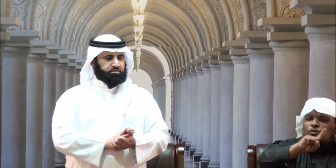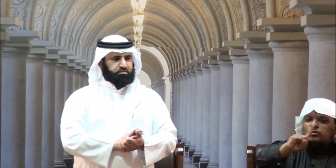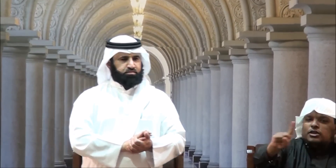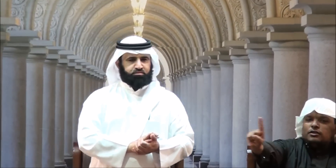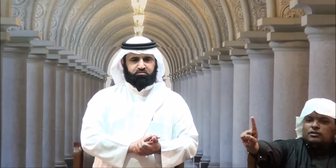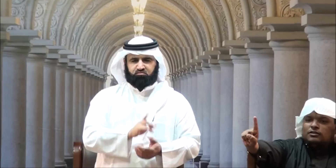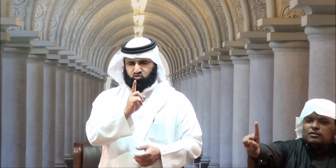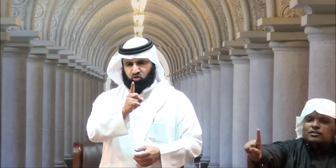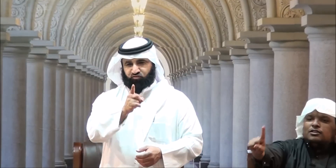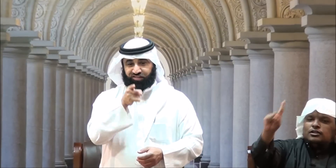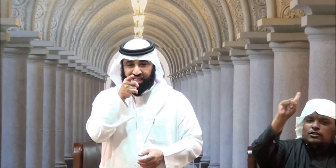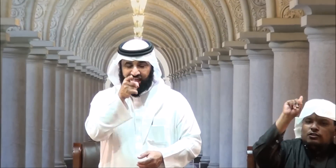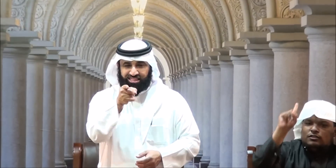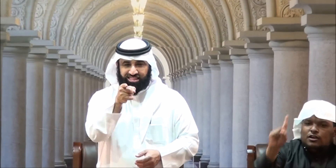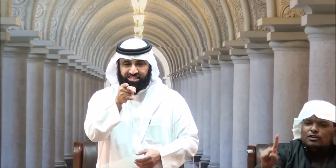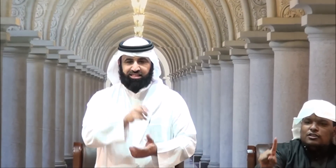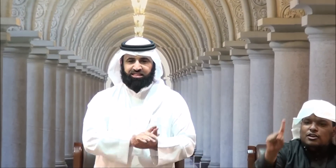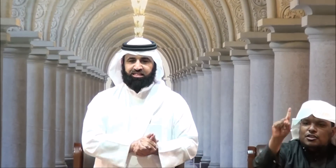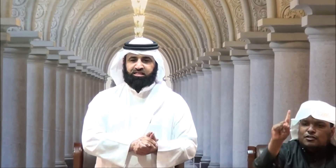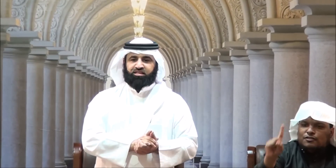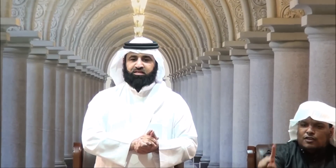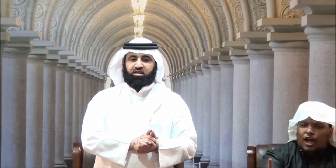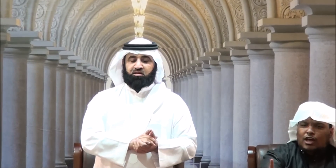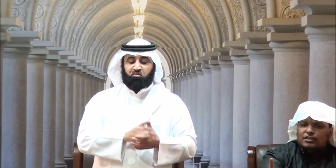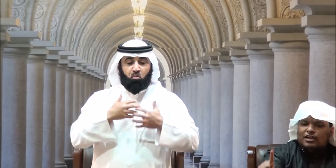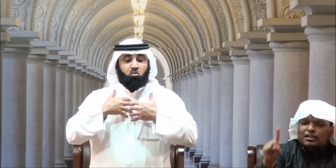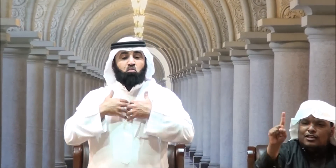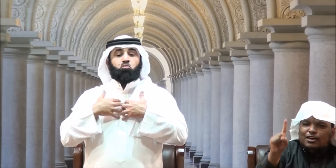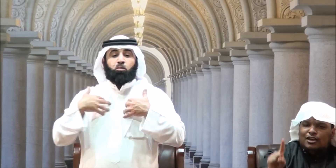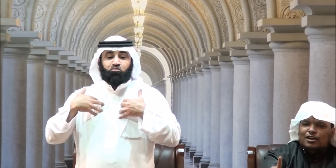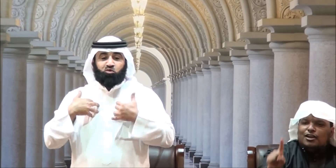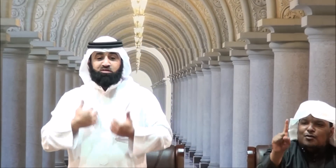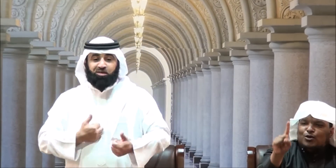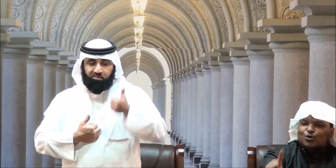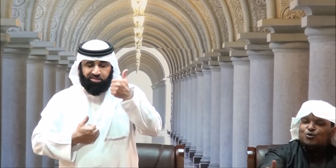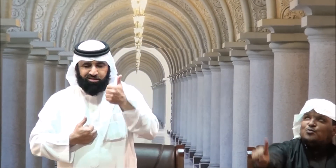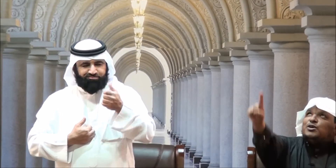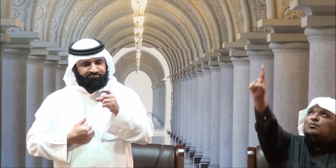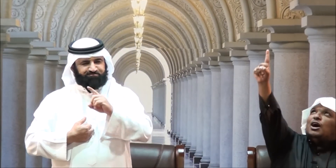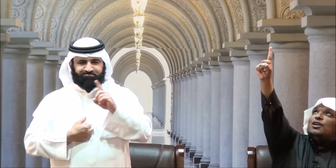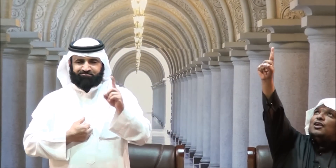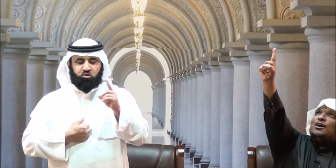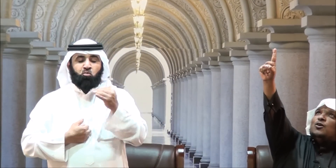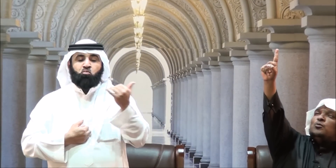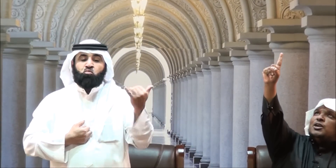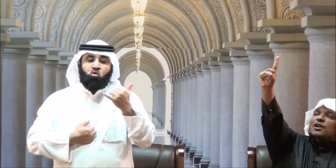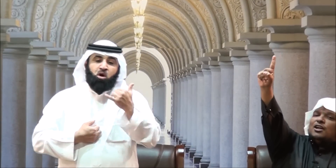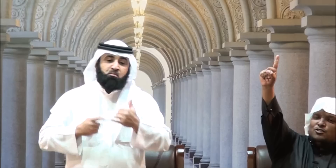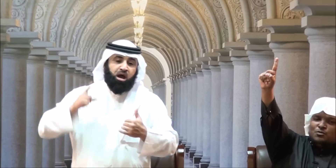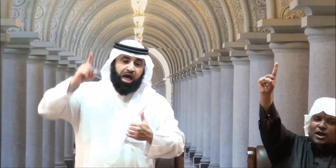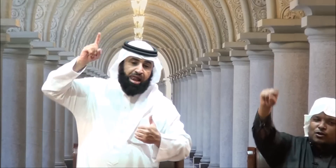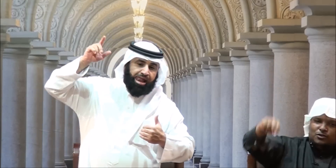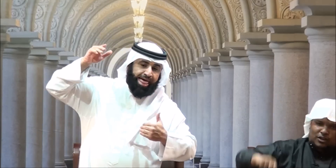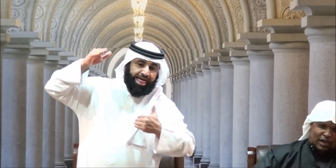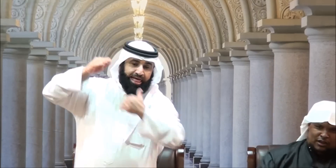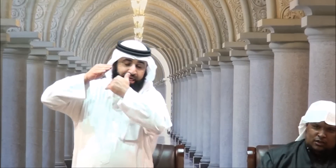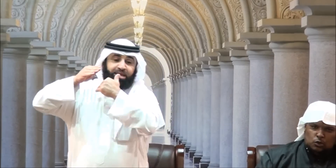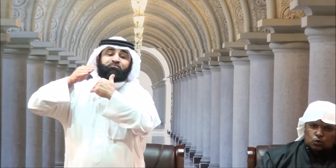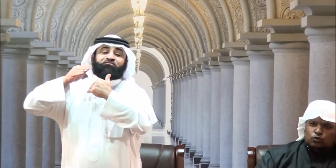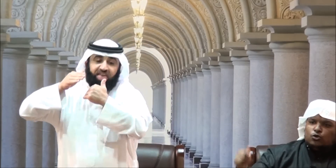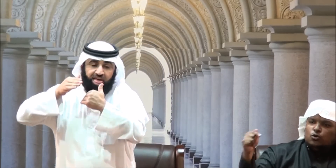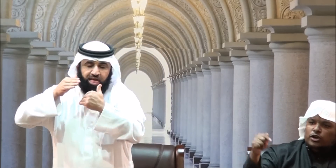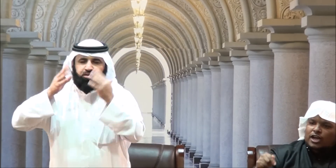لا يمكن تجد السعاده الا بالقرب مع الله من الله سبحانه